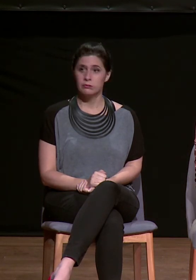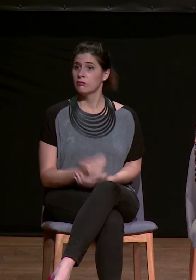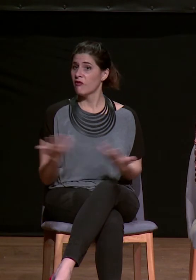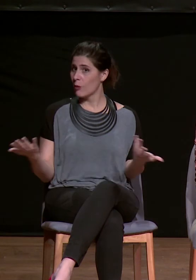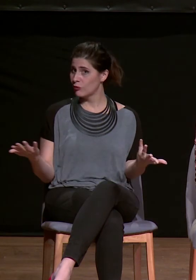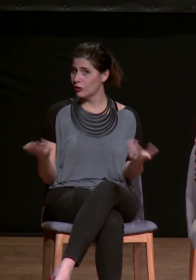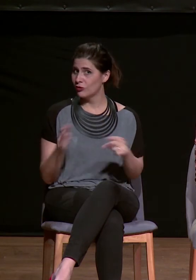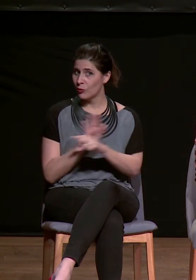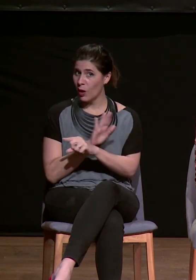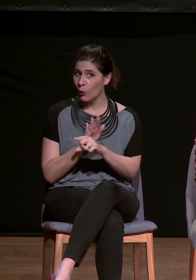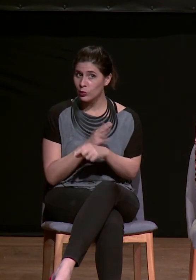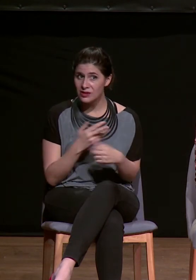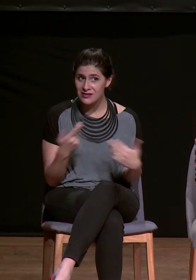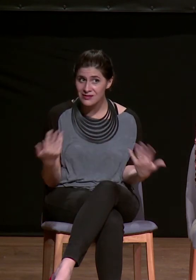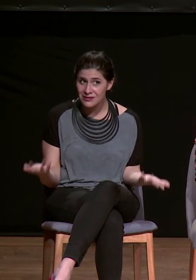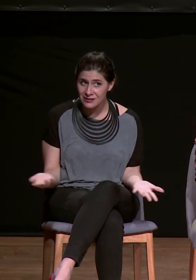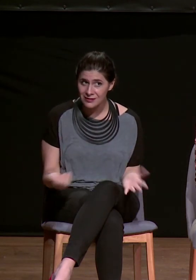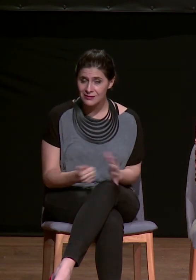Vamos, gente.